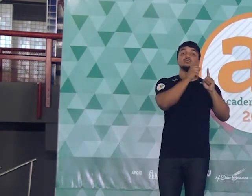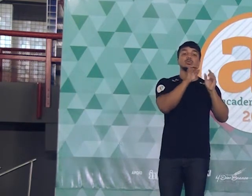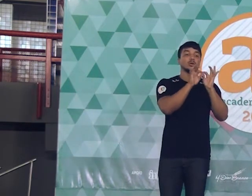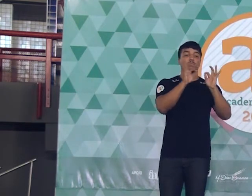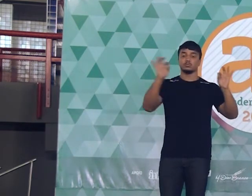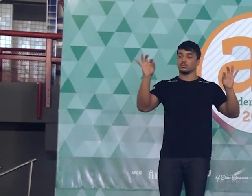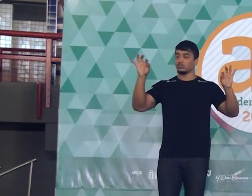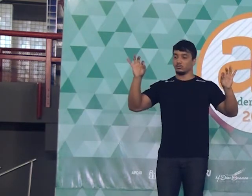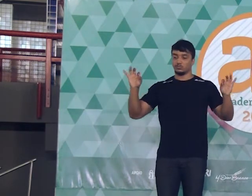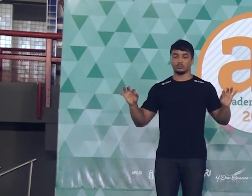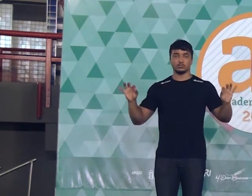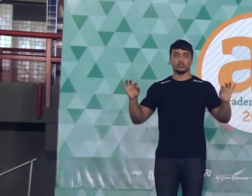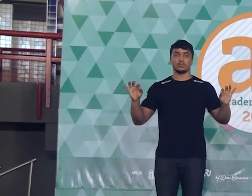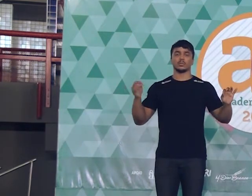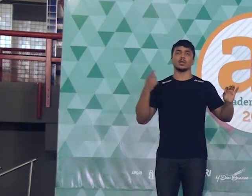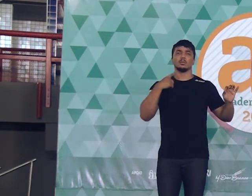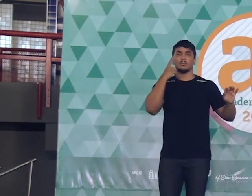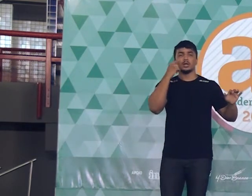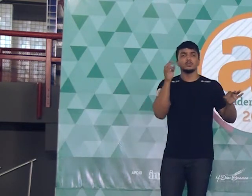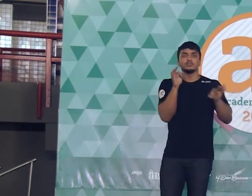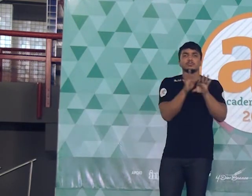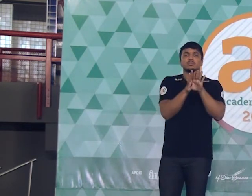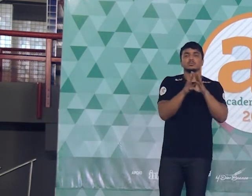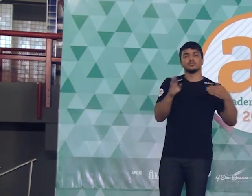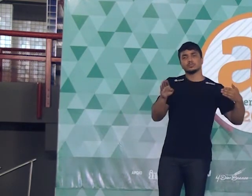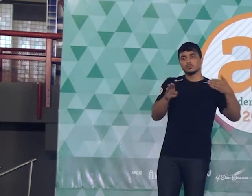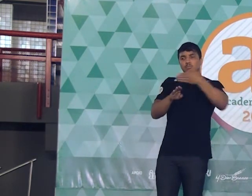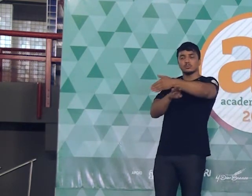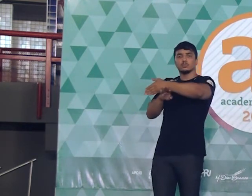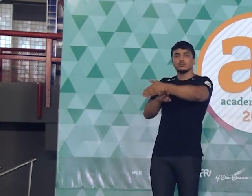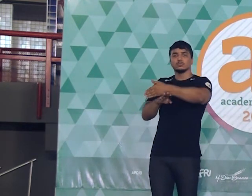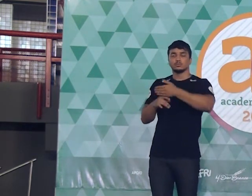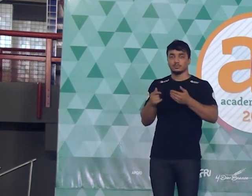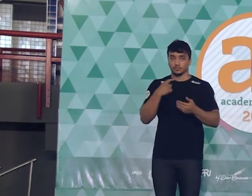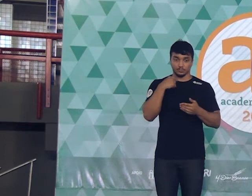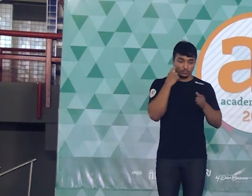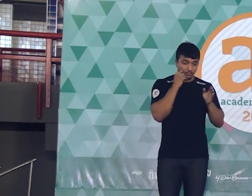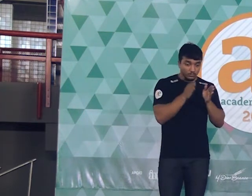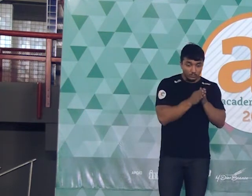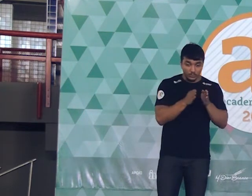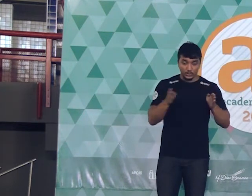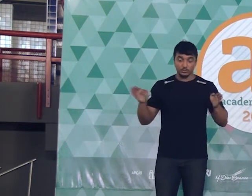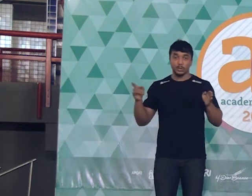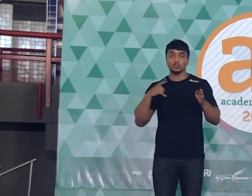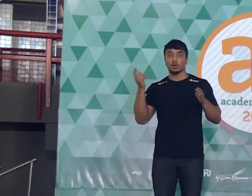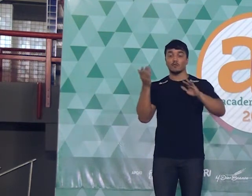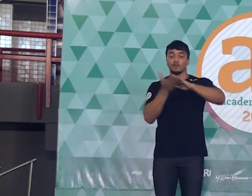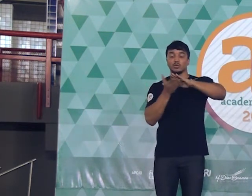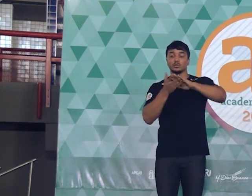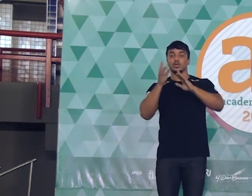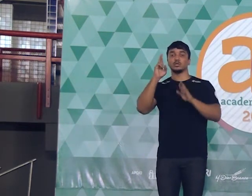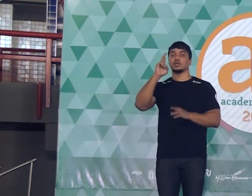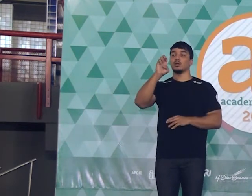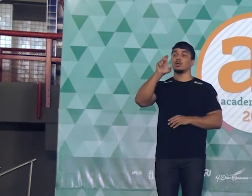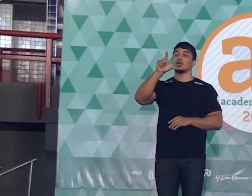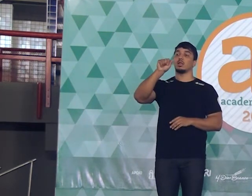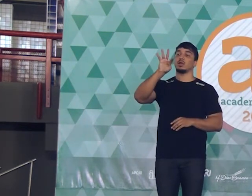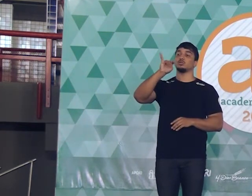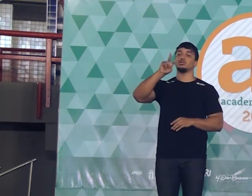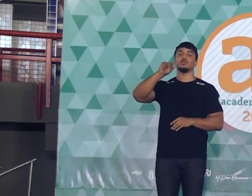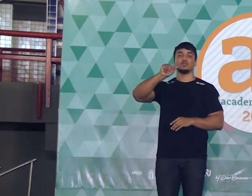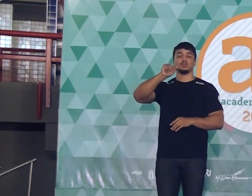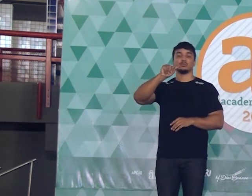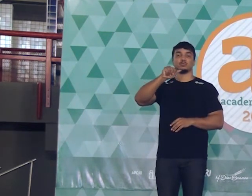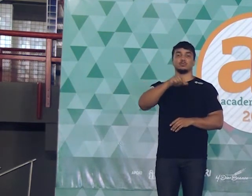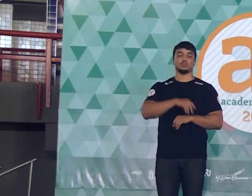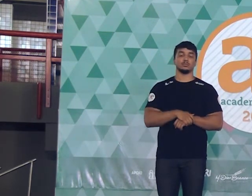Augusto, quem vai ser esse tempo da travessia? Vai ser o espaço, pelo que a gente vai chamar de velocidade relativa, velocidade resultante,